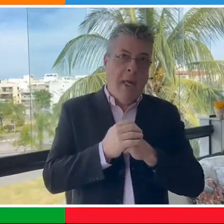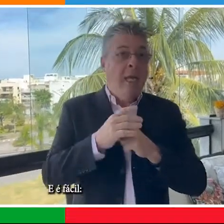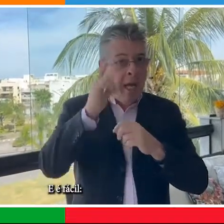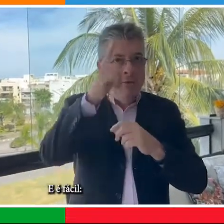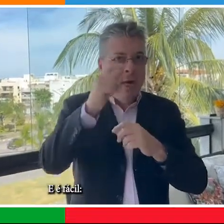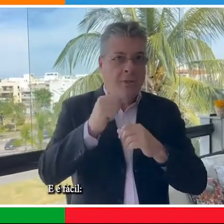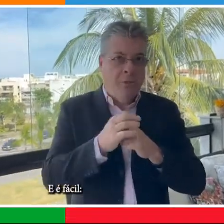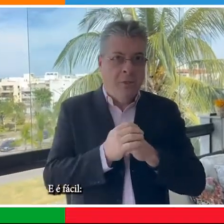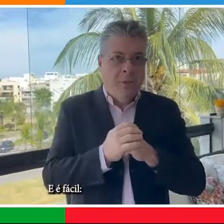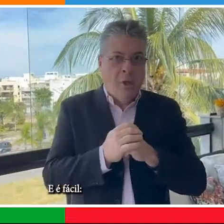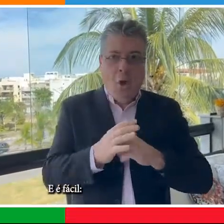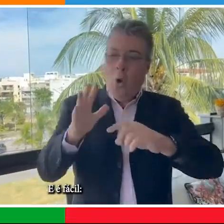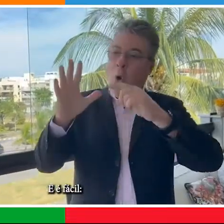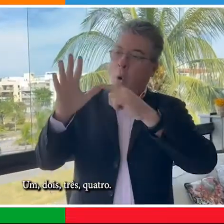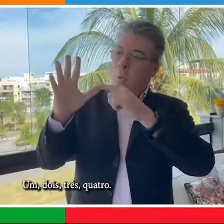é fácil.